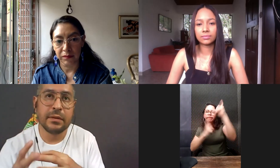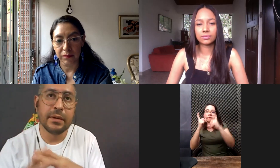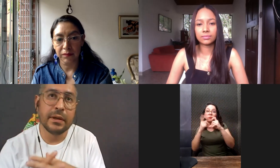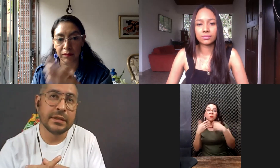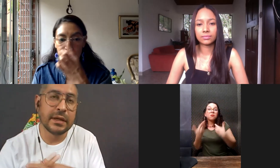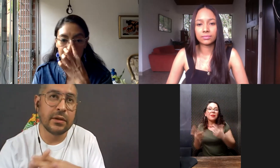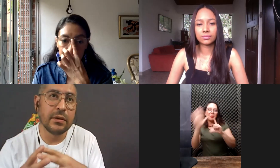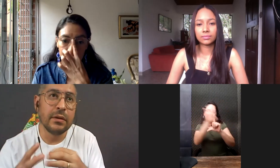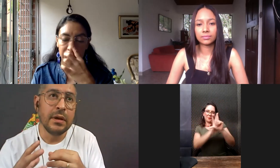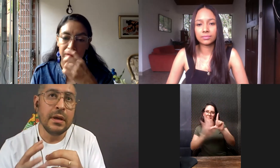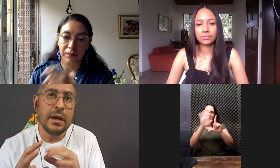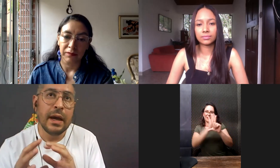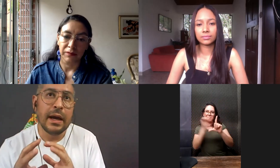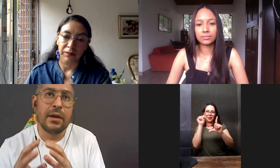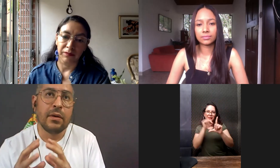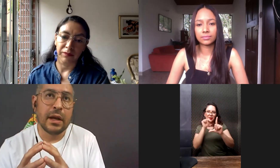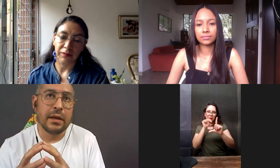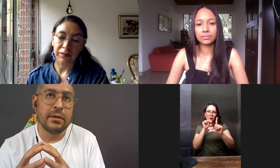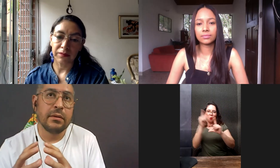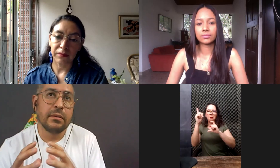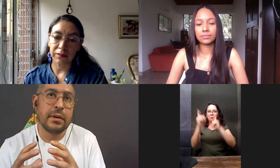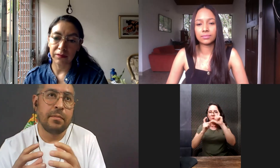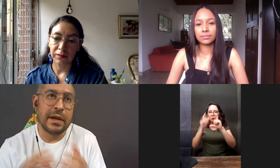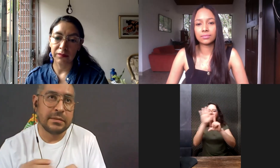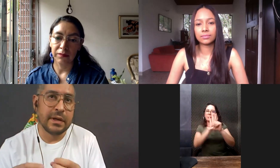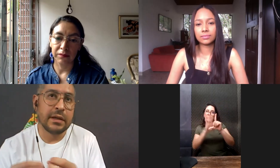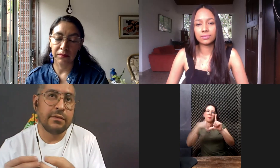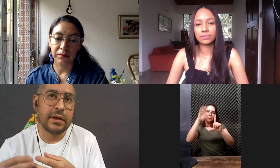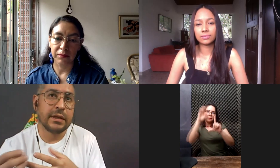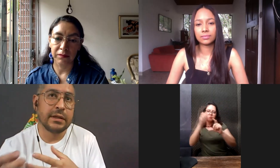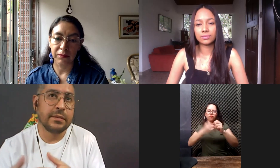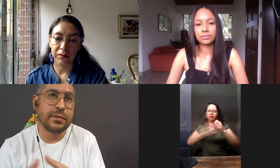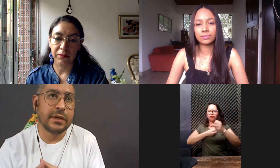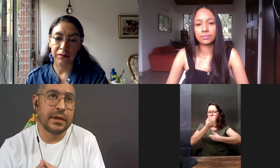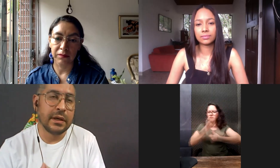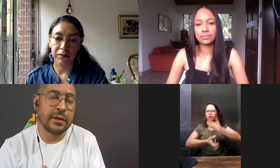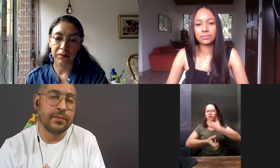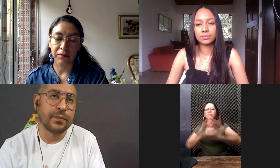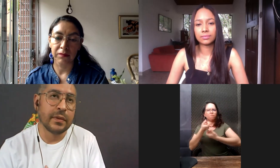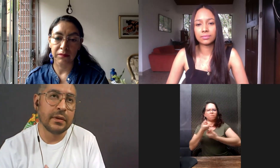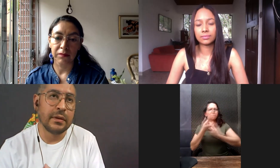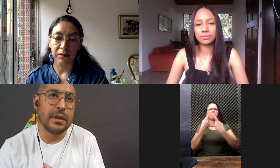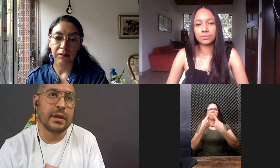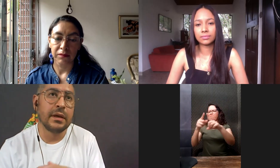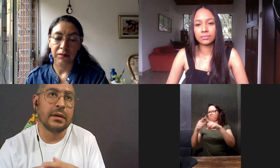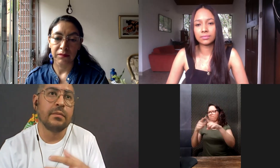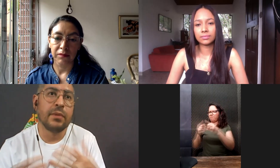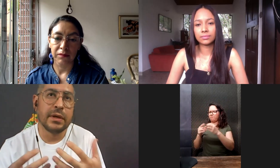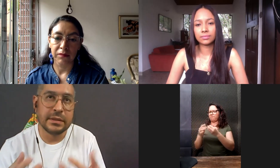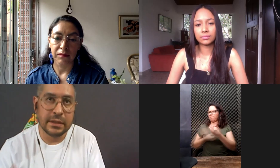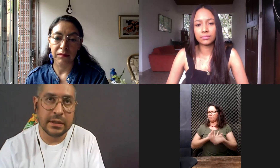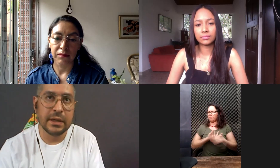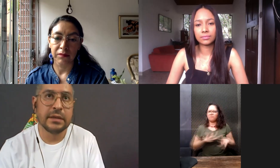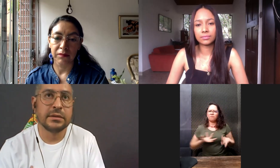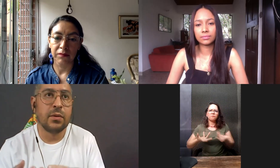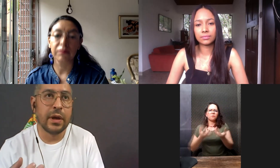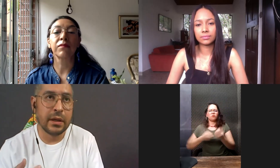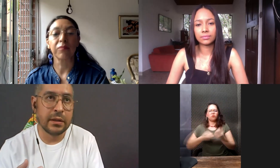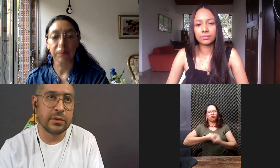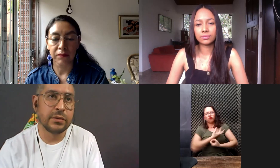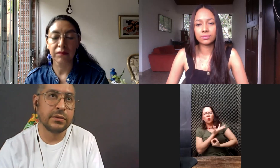digamos, más que todo, ha logrado plasmar diferentes tipos de